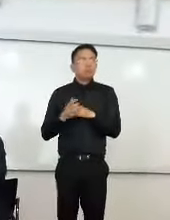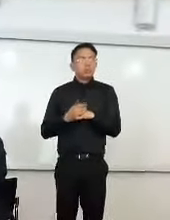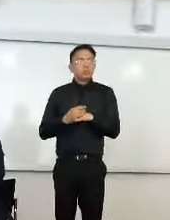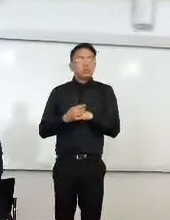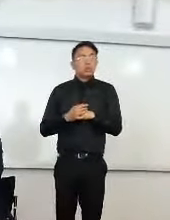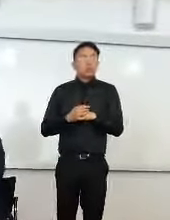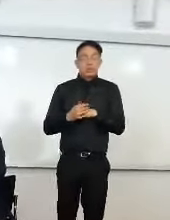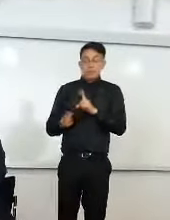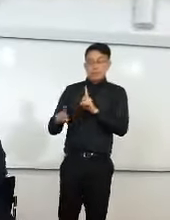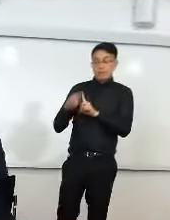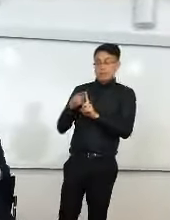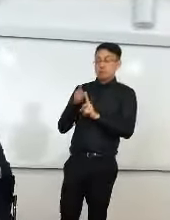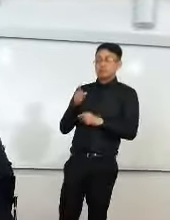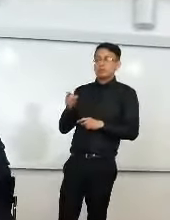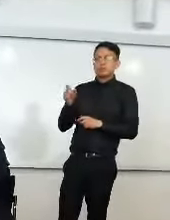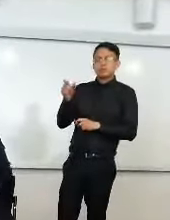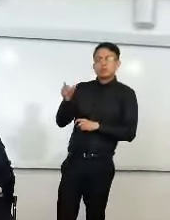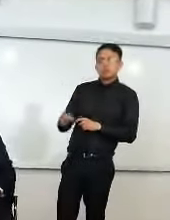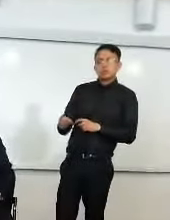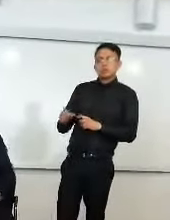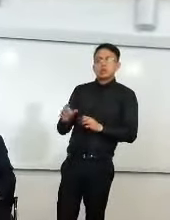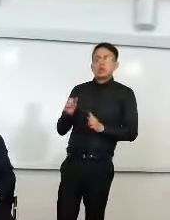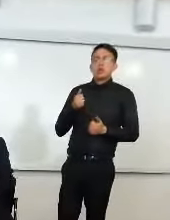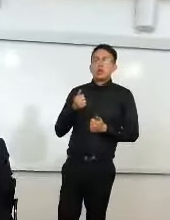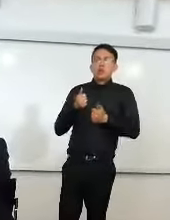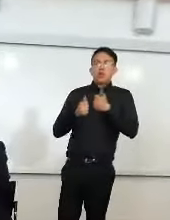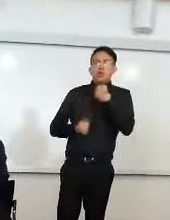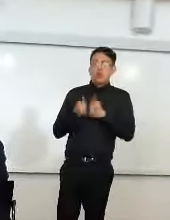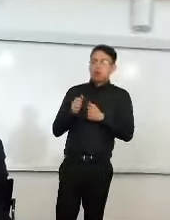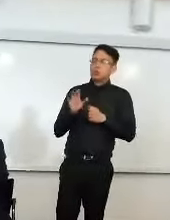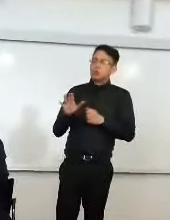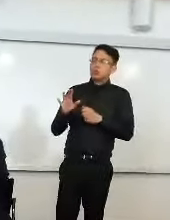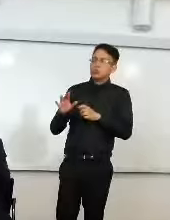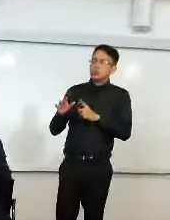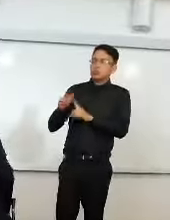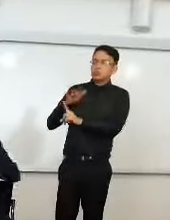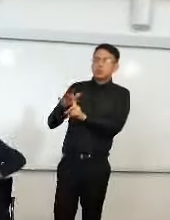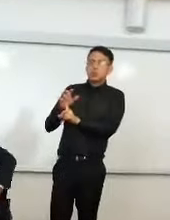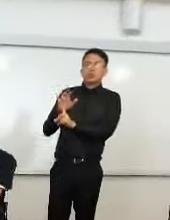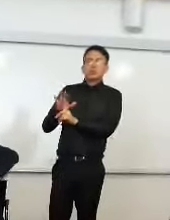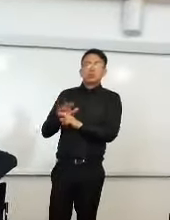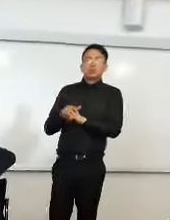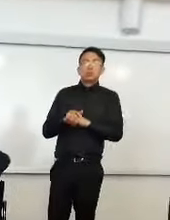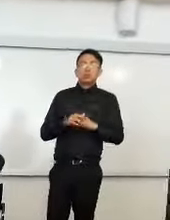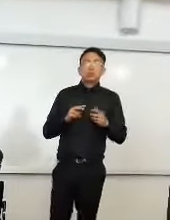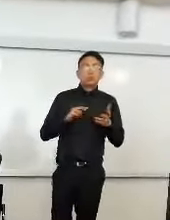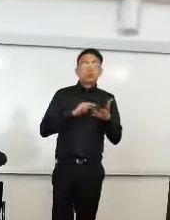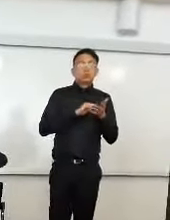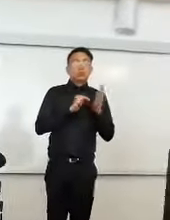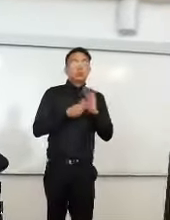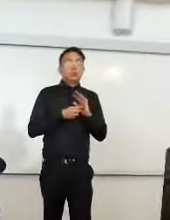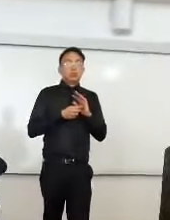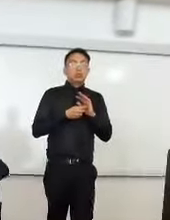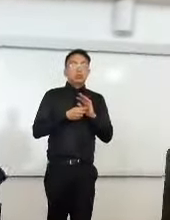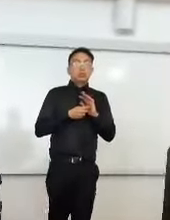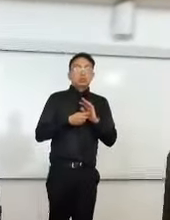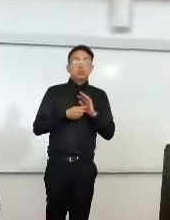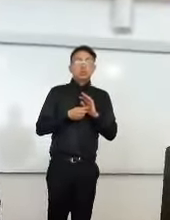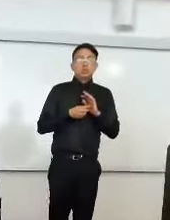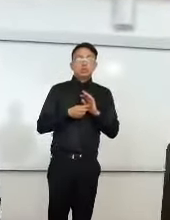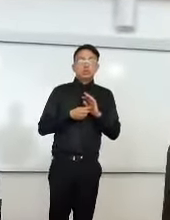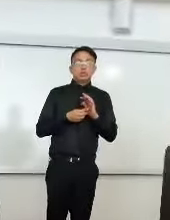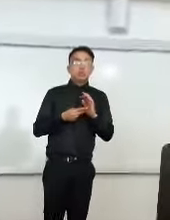primero tengo que reconocer con qué llega la persona. O sea, esto es algo que tenemos. No es que el sistema quiera decir, no se los va a facilitar, sino que veamos en la